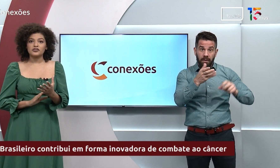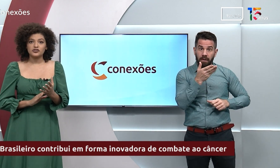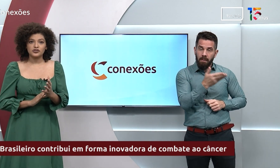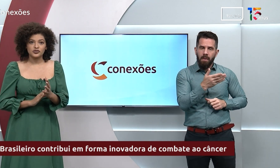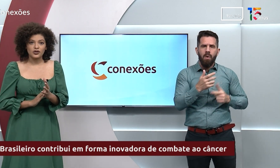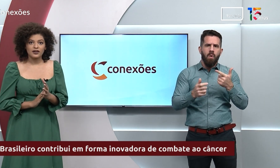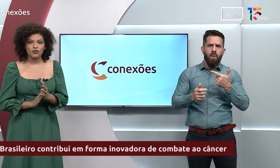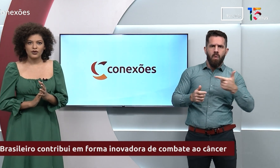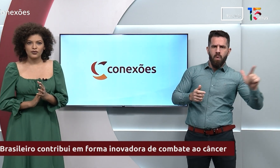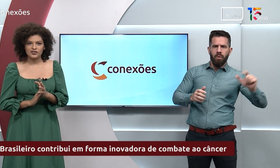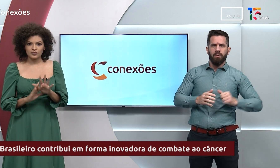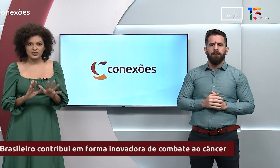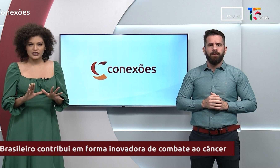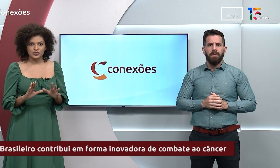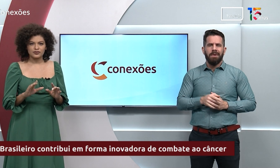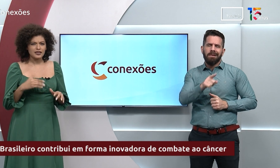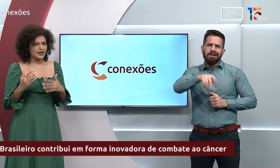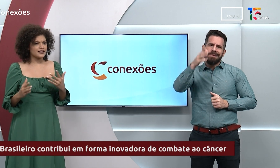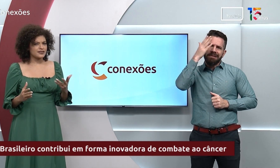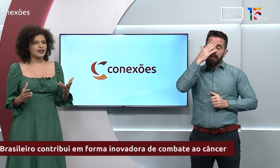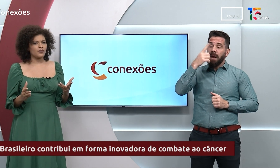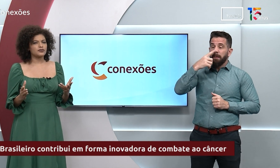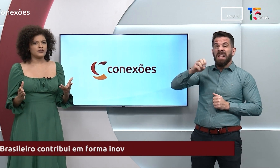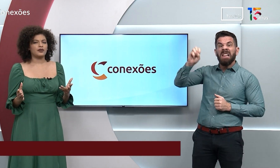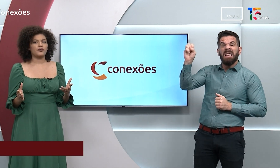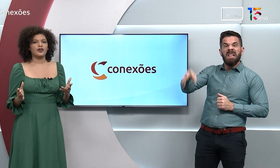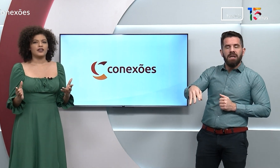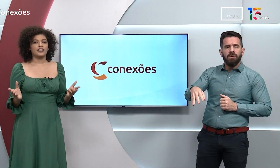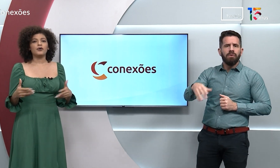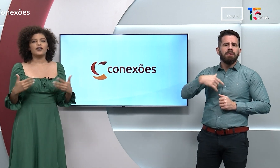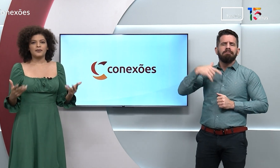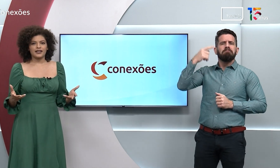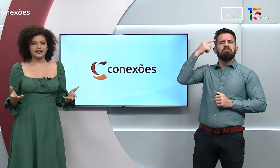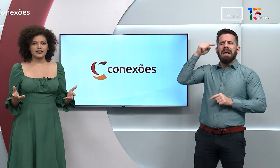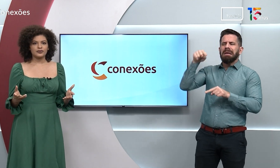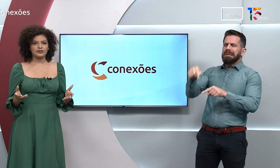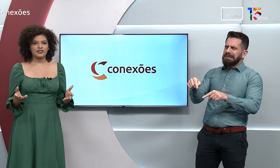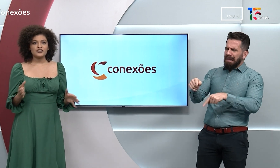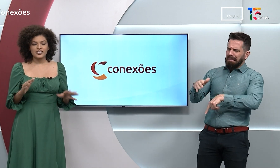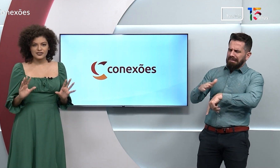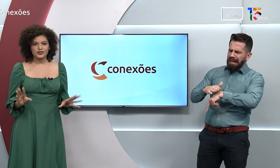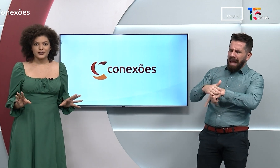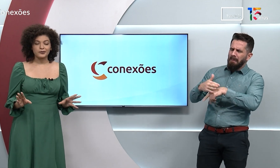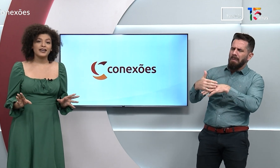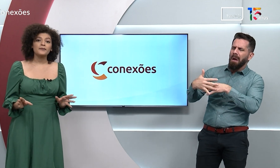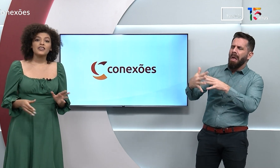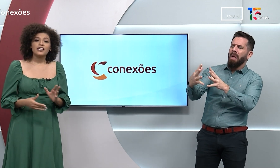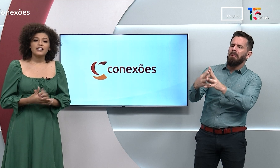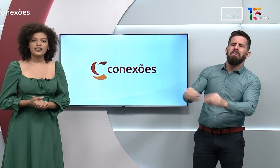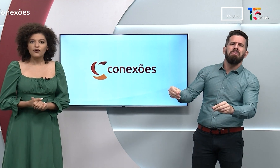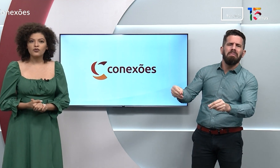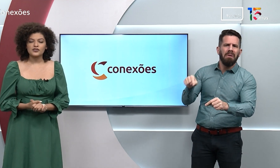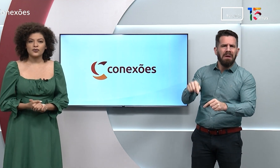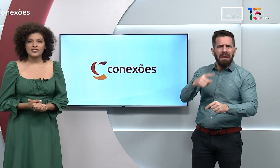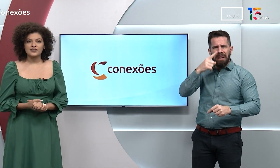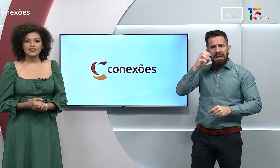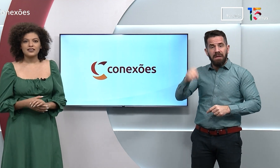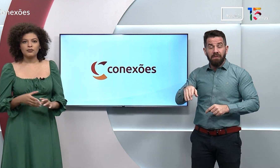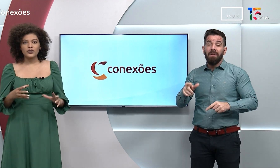mas a abordagem inovadora pode ser aplicada em diferentes tipos de câncer e com diferentes drogas.